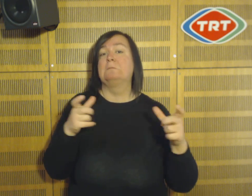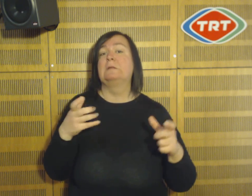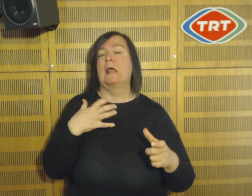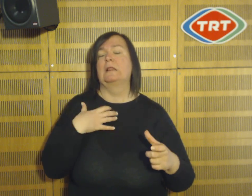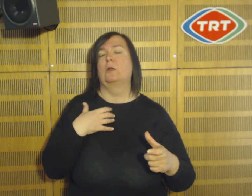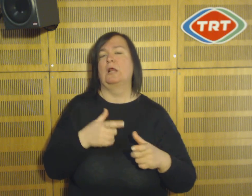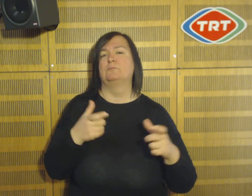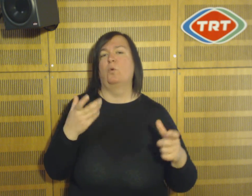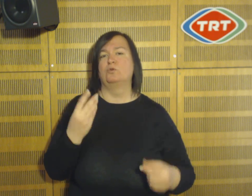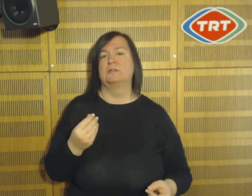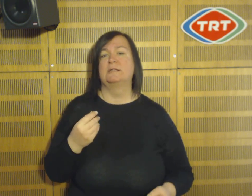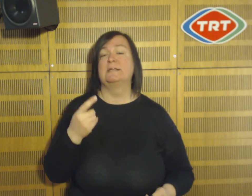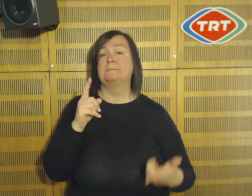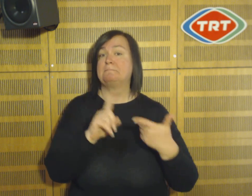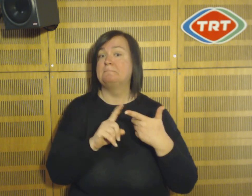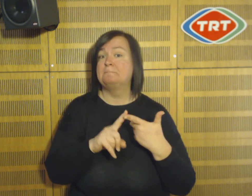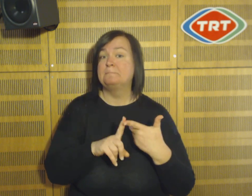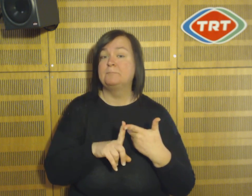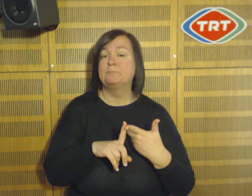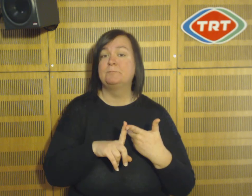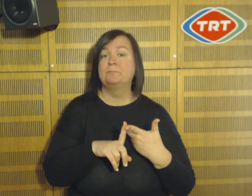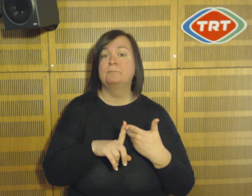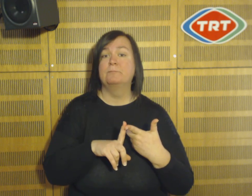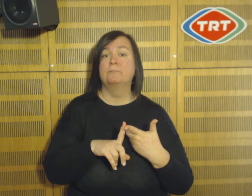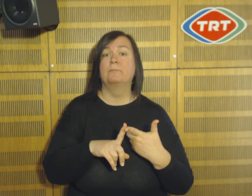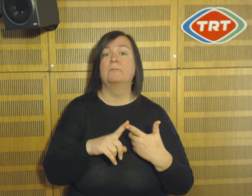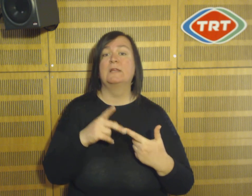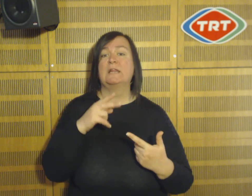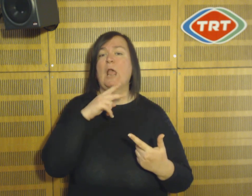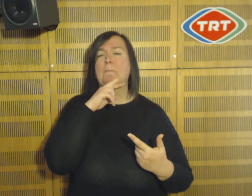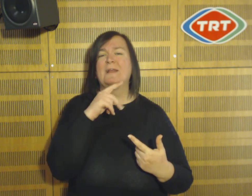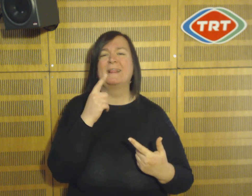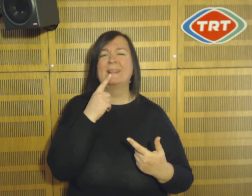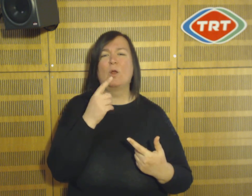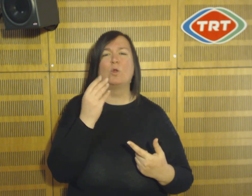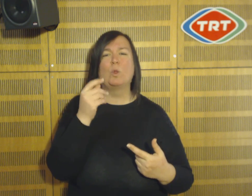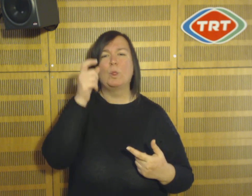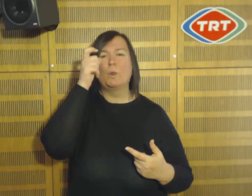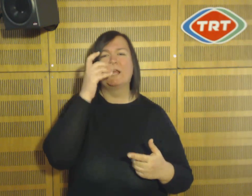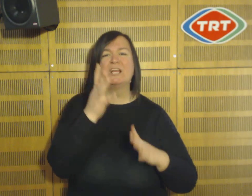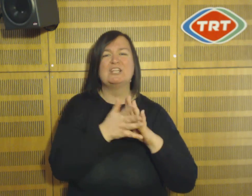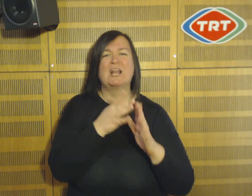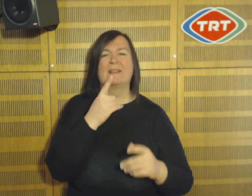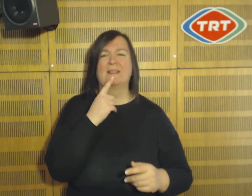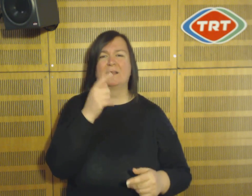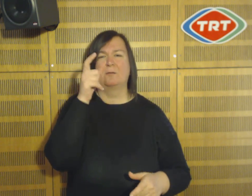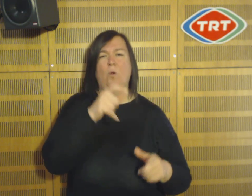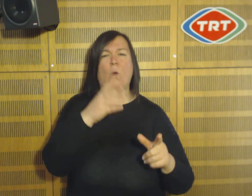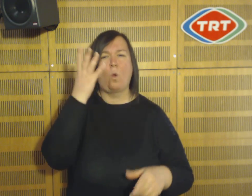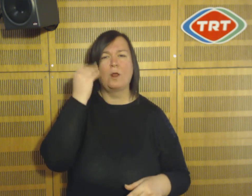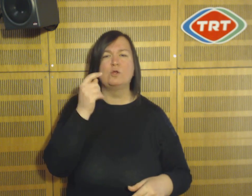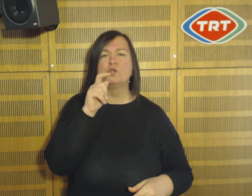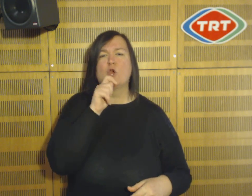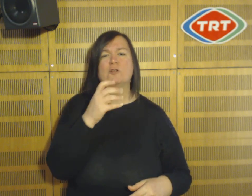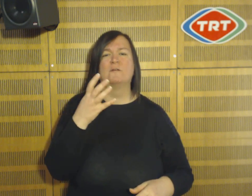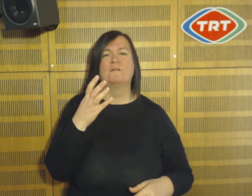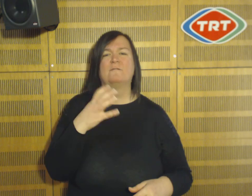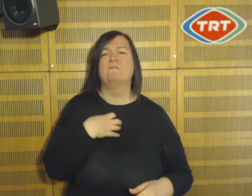olacağız İkincisi ise yabancı dil olarak Türk işareti öğrenen bireylerin Aslında söz varlığını etkili biçimde